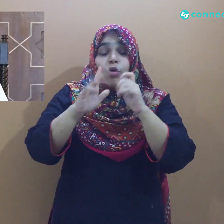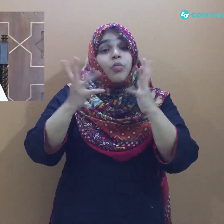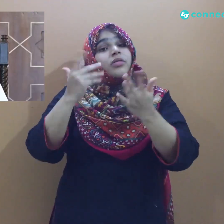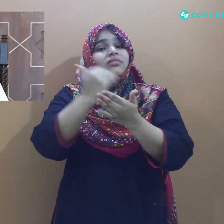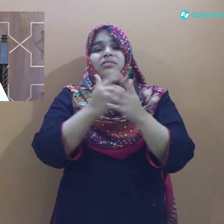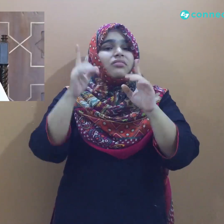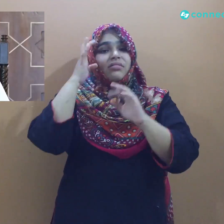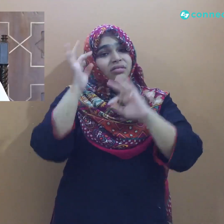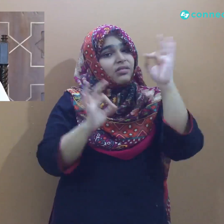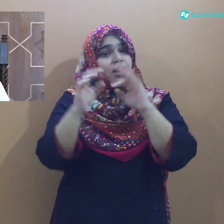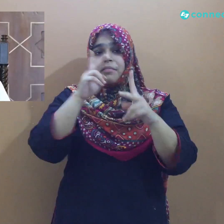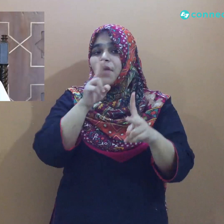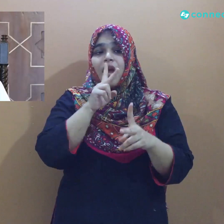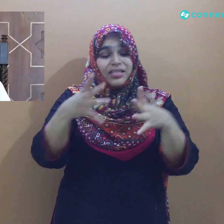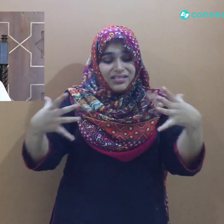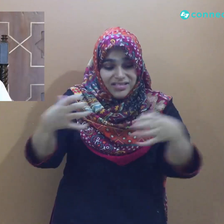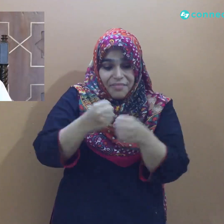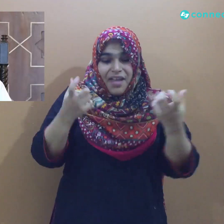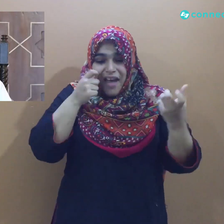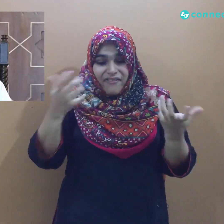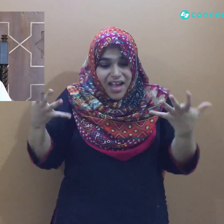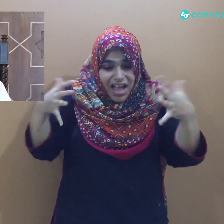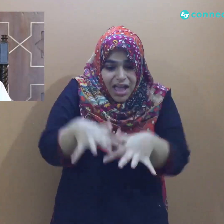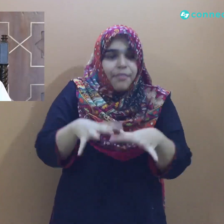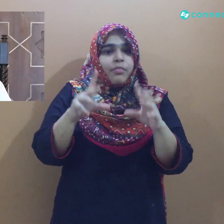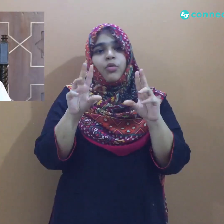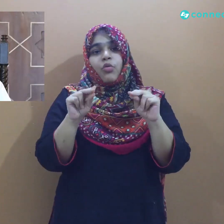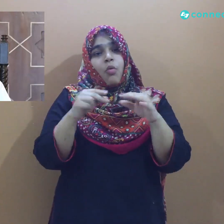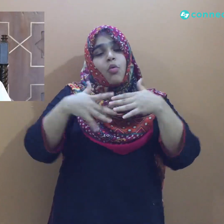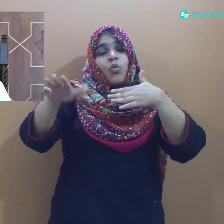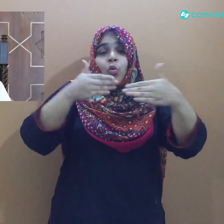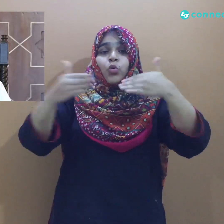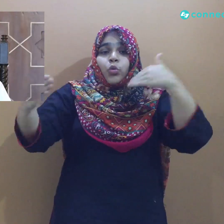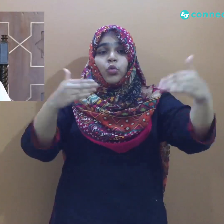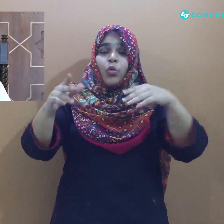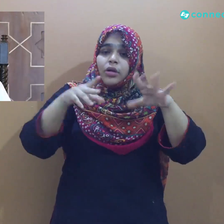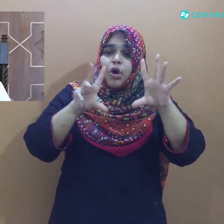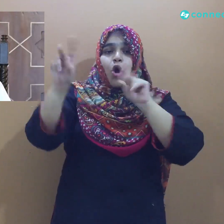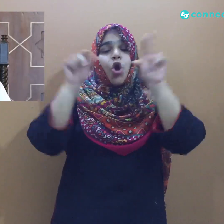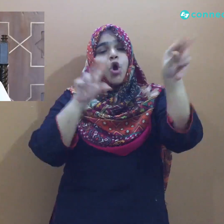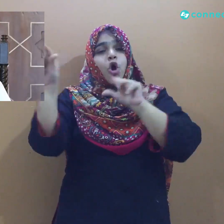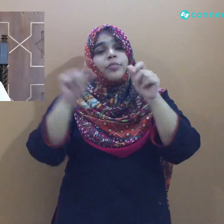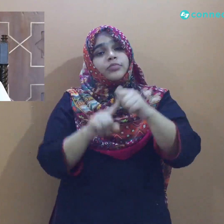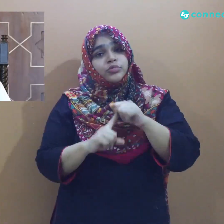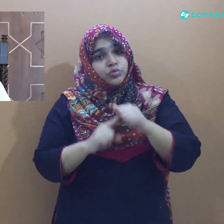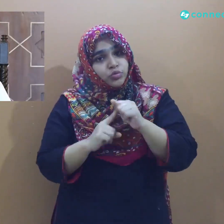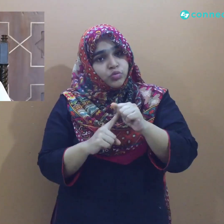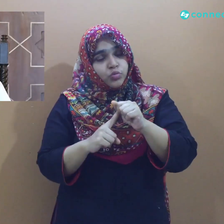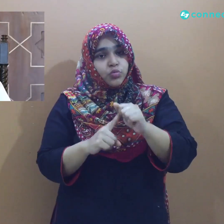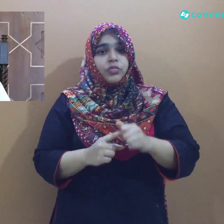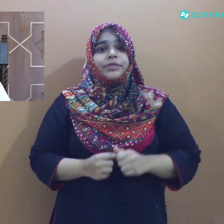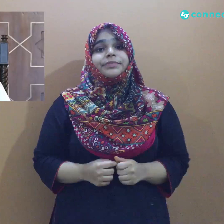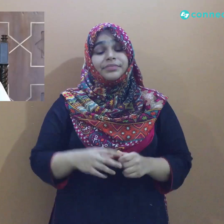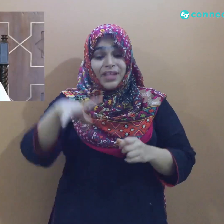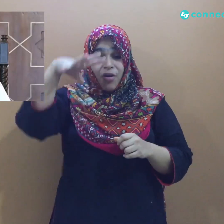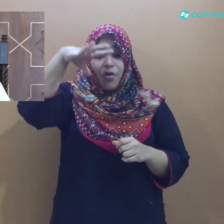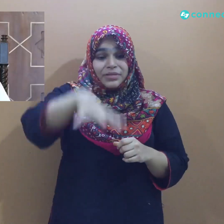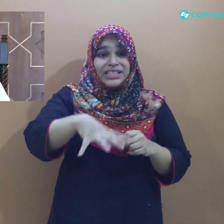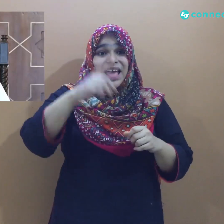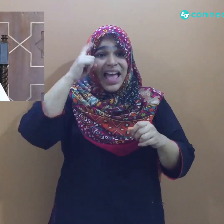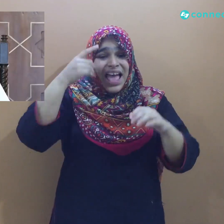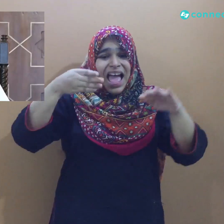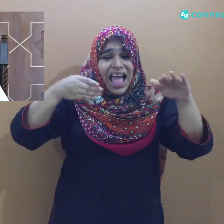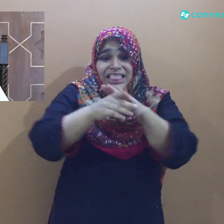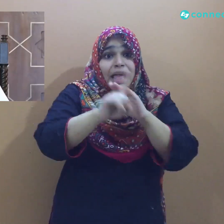کے متقاضی ہیں۔ جن مساجد اور امام بارگاہوں میں صحن موجود ہو وہاں ہال کے اندر